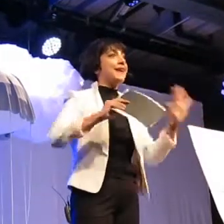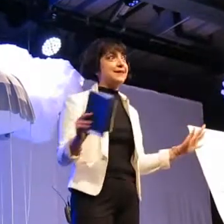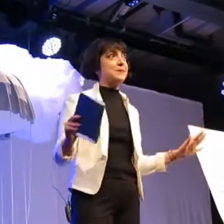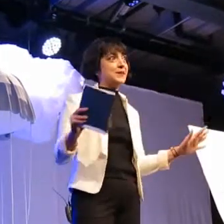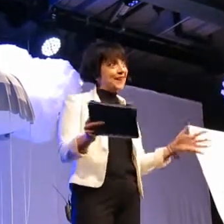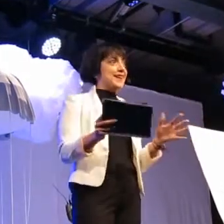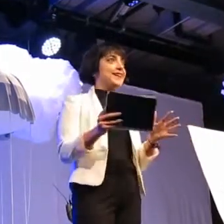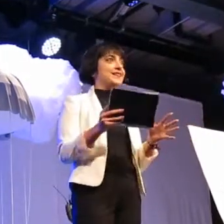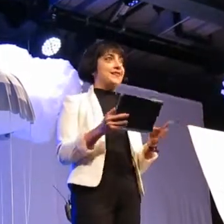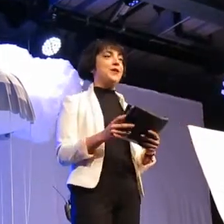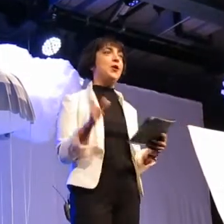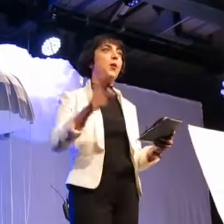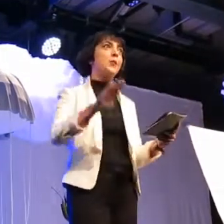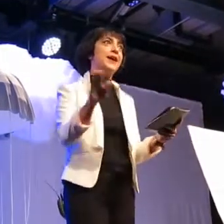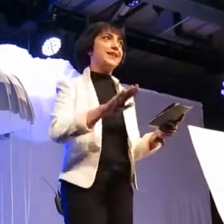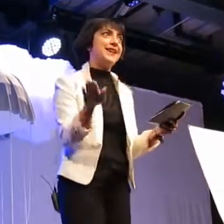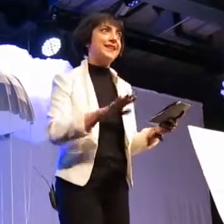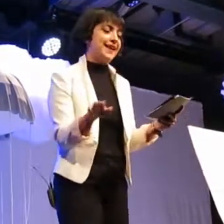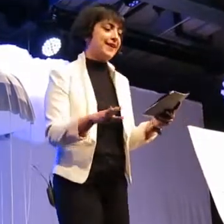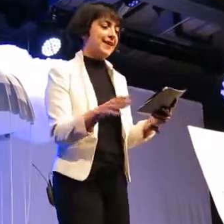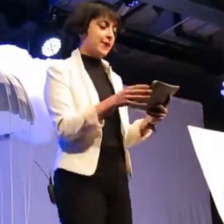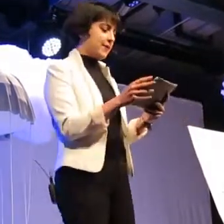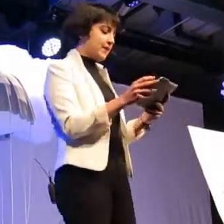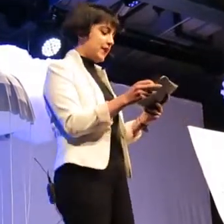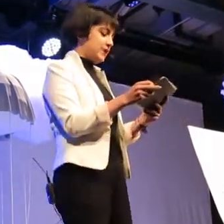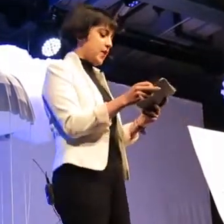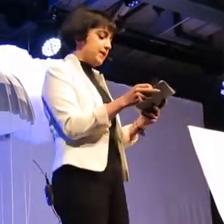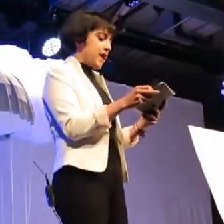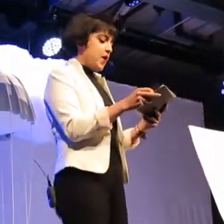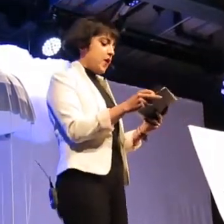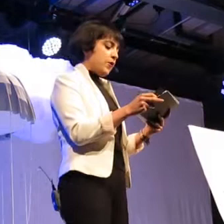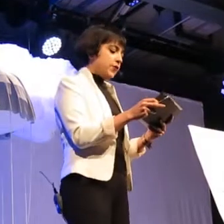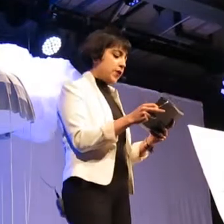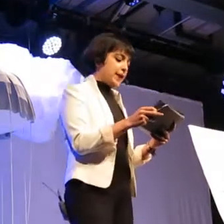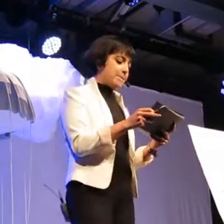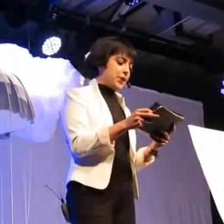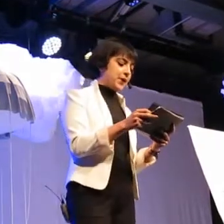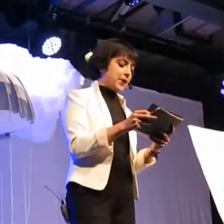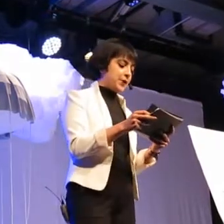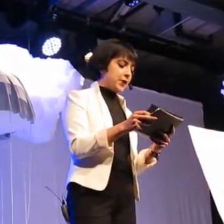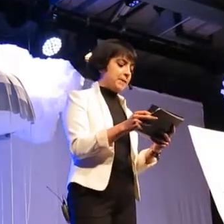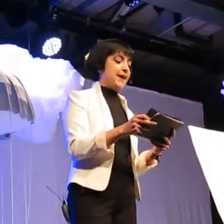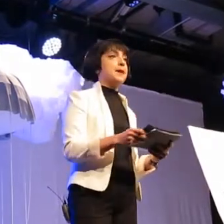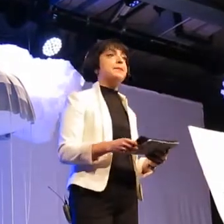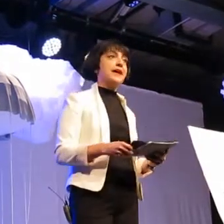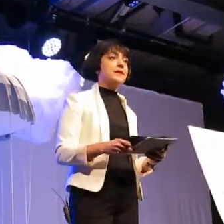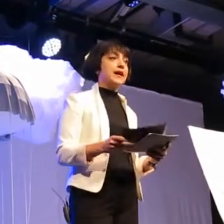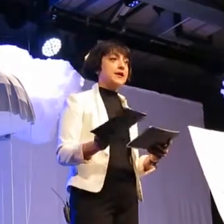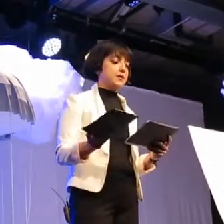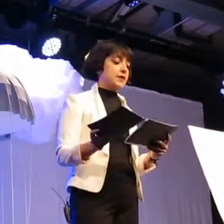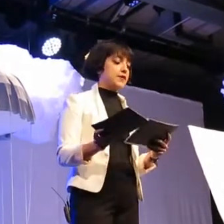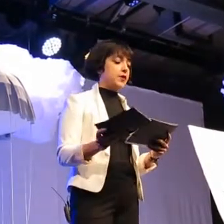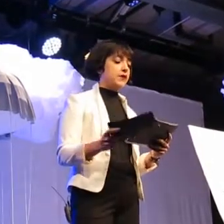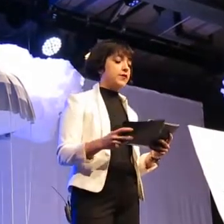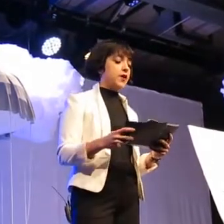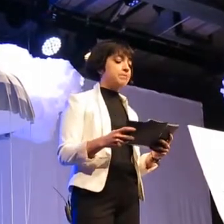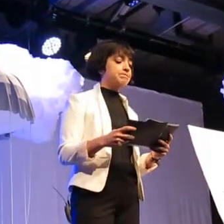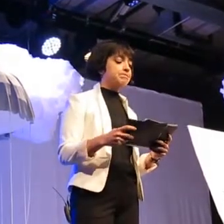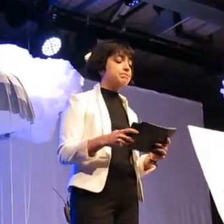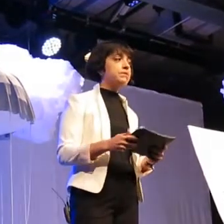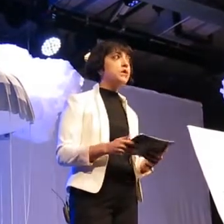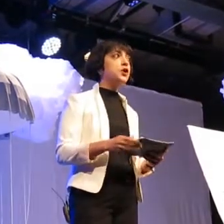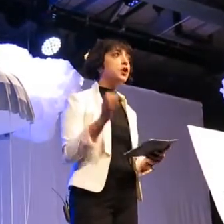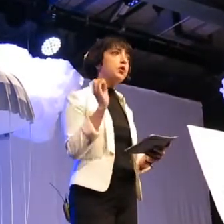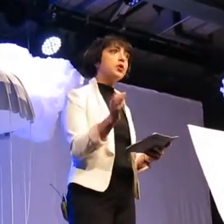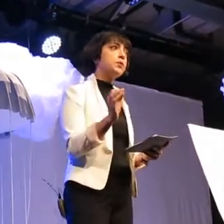fullkomligt exploderat. No pun intended om man säger så. Och folk är mycket, mycket mer medvetna om sina vardagsval.